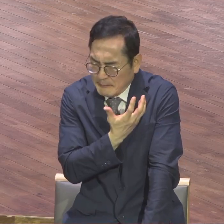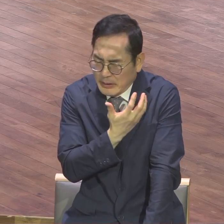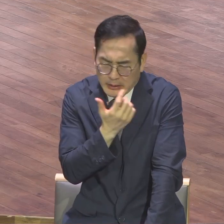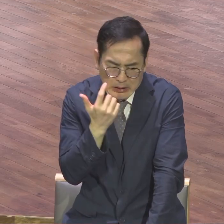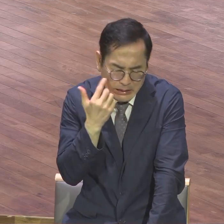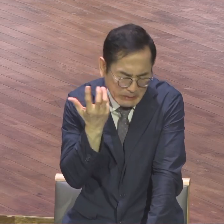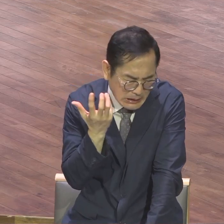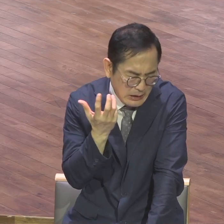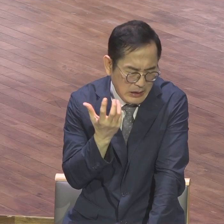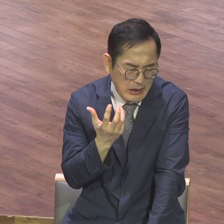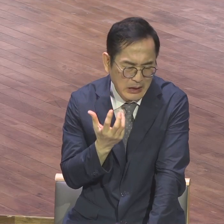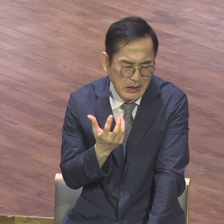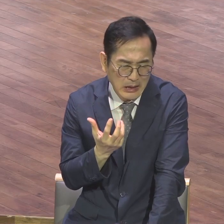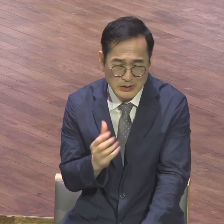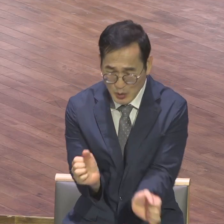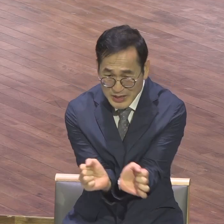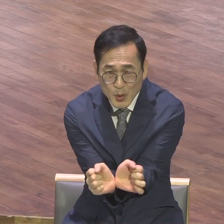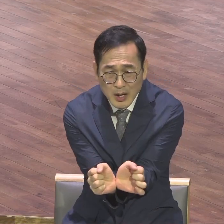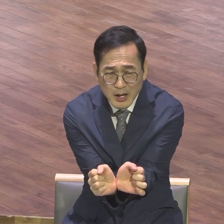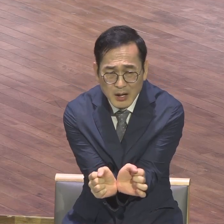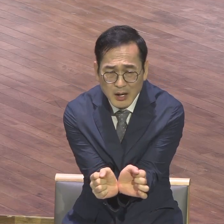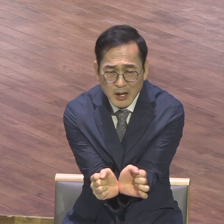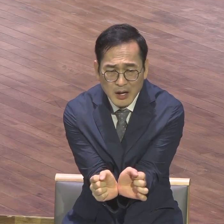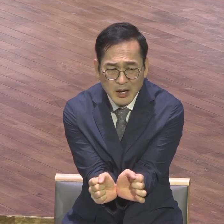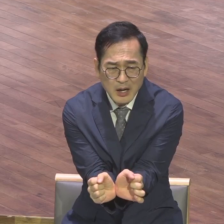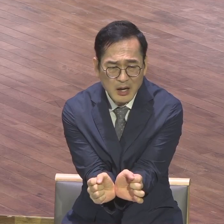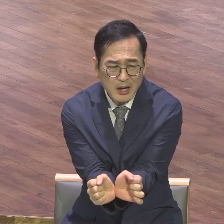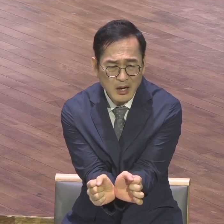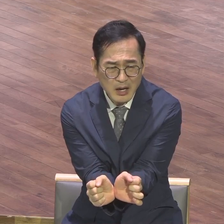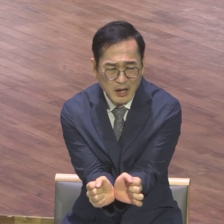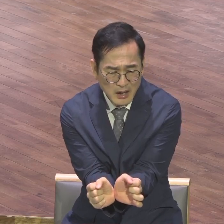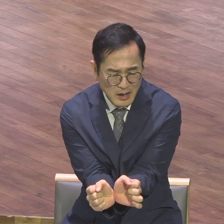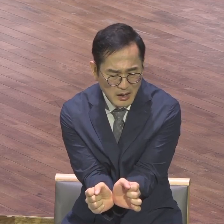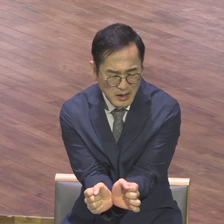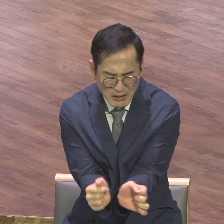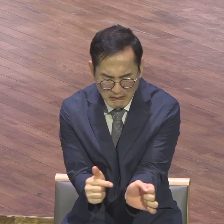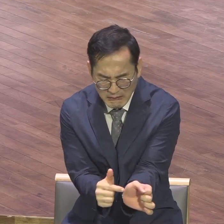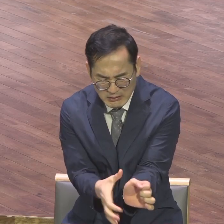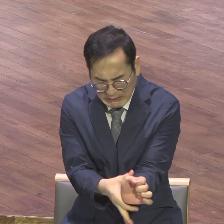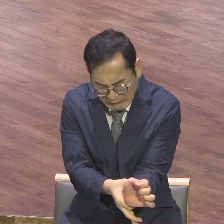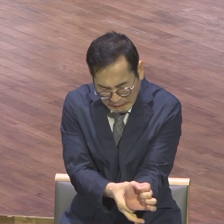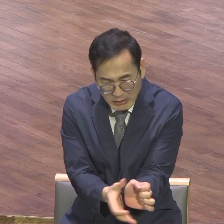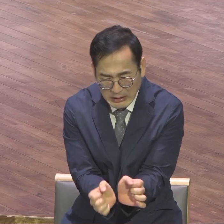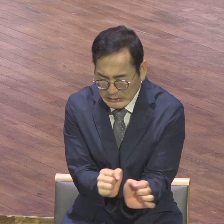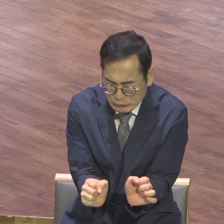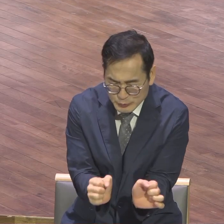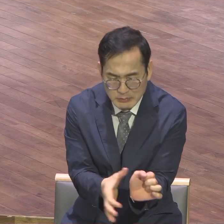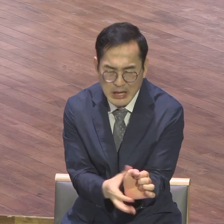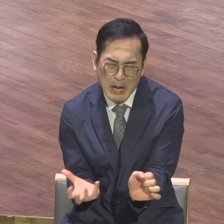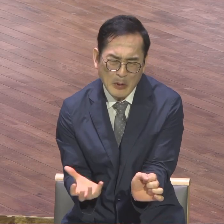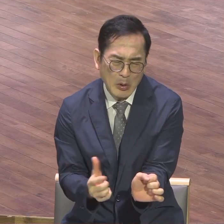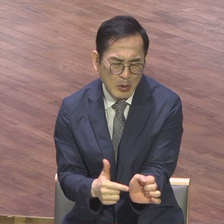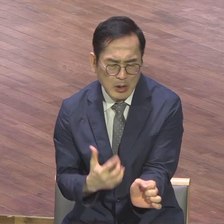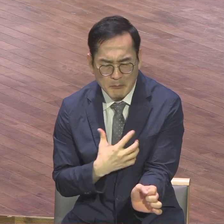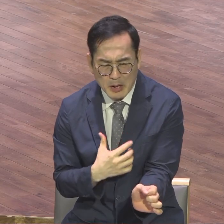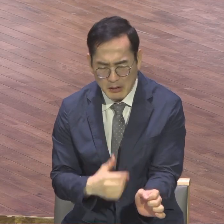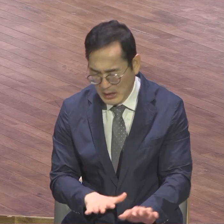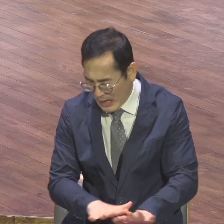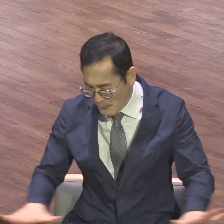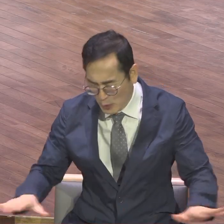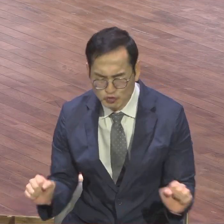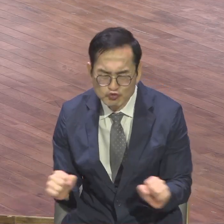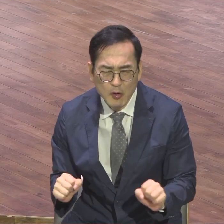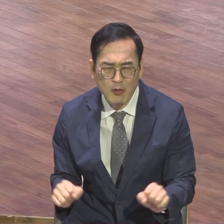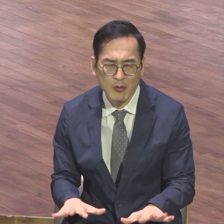많으니까 아플 텐데 또 쇠고랑을 찼잖아요. 손과 발에 쇠고랑을 찼으니 이 뭐 움직이면 아프잖아요. 이 자릿한 그